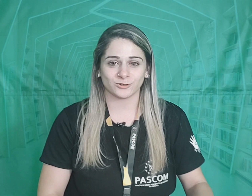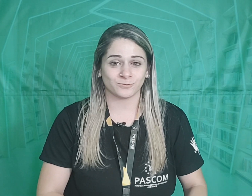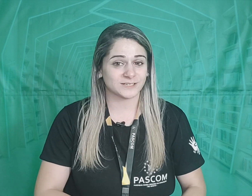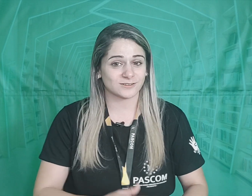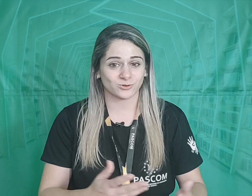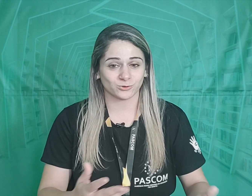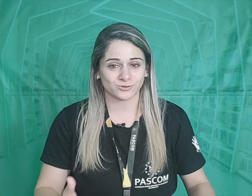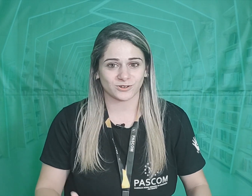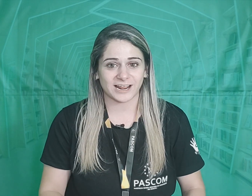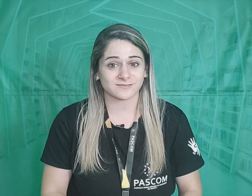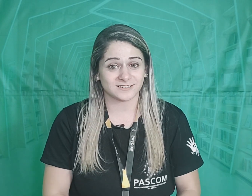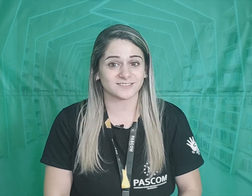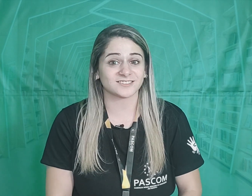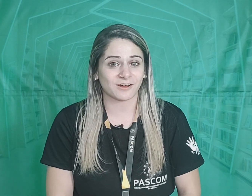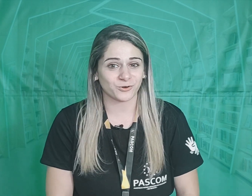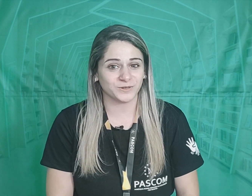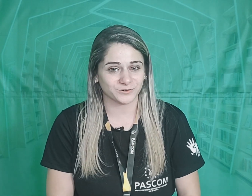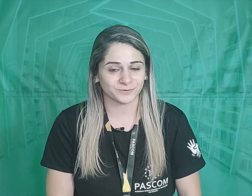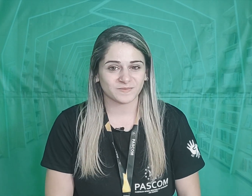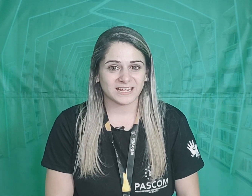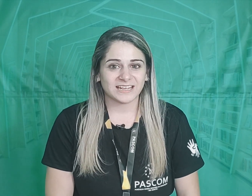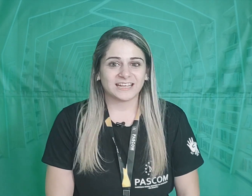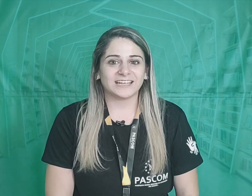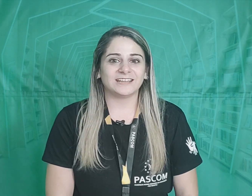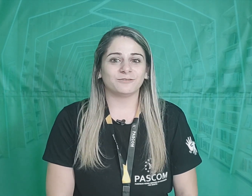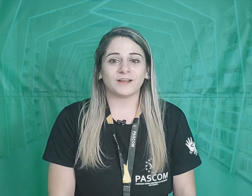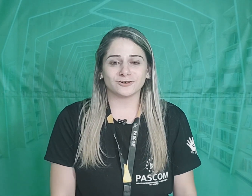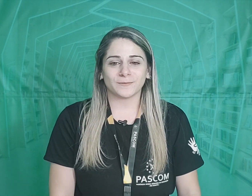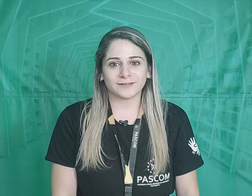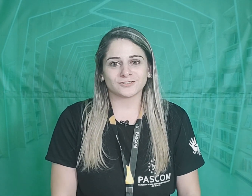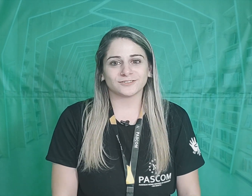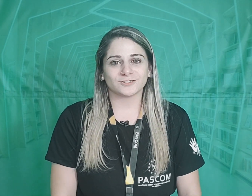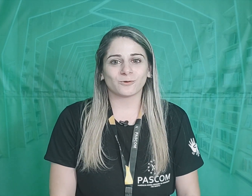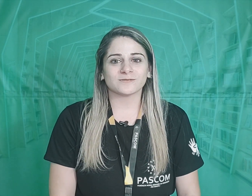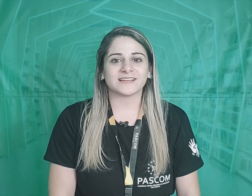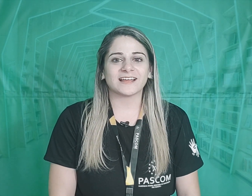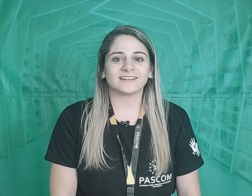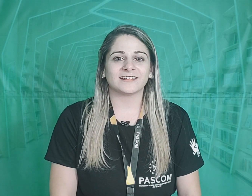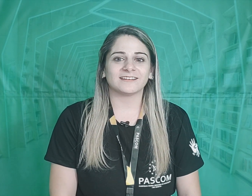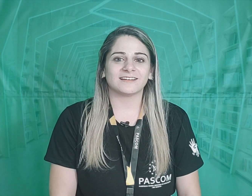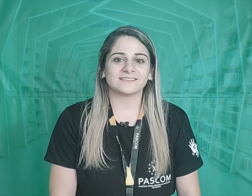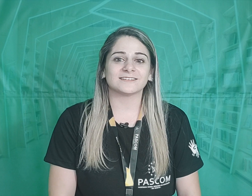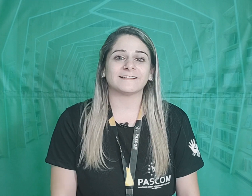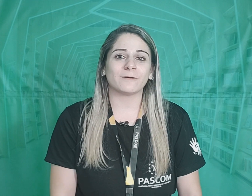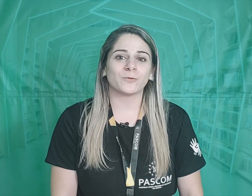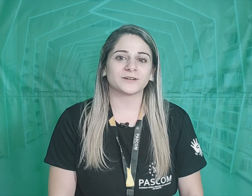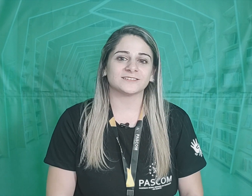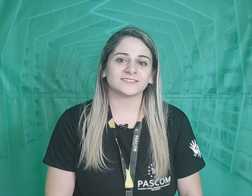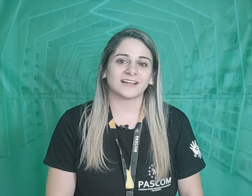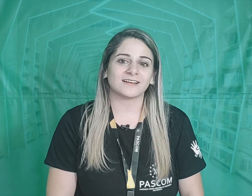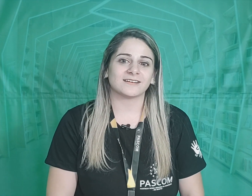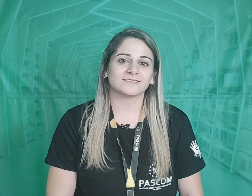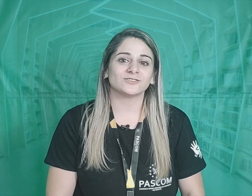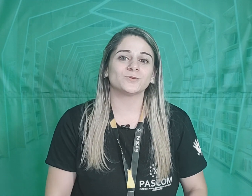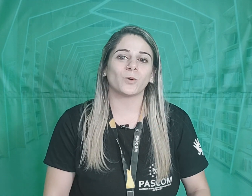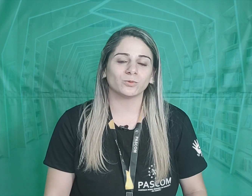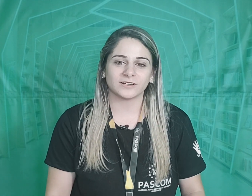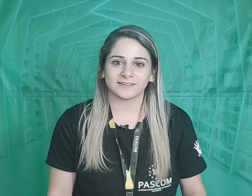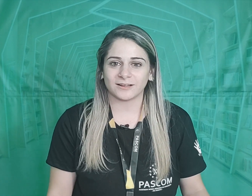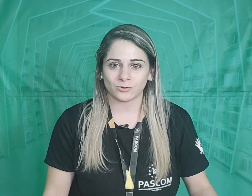8, em missas em outros horários eles estavam indo. E infelizmente a gente não consegue, né, esse tempo para a gente estar se dispondo a estar em